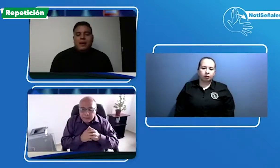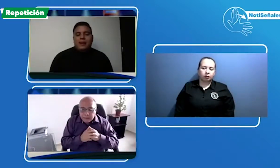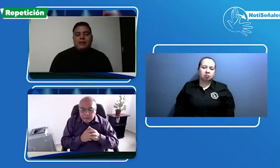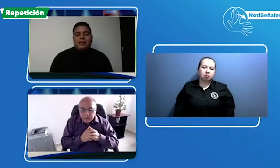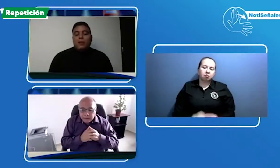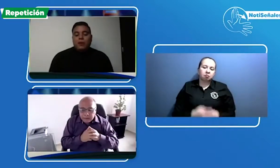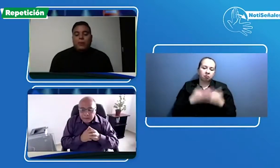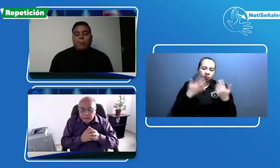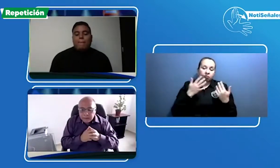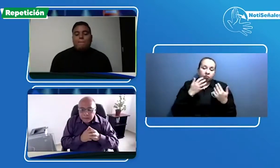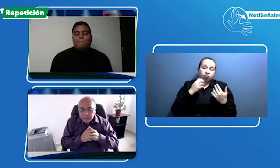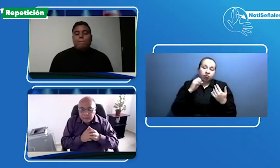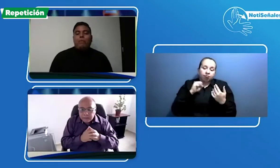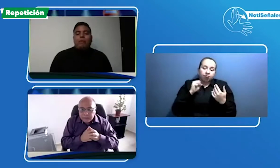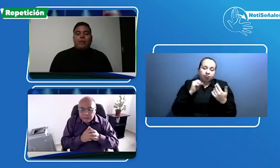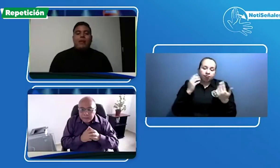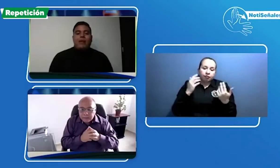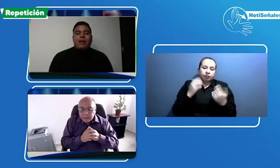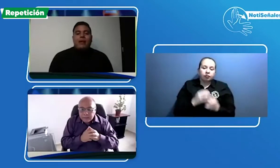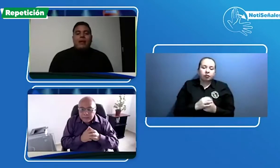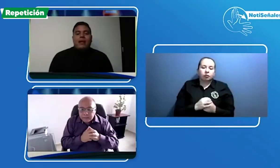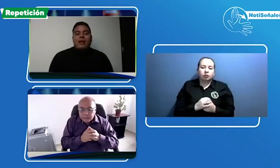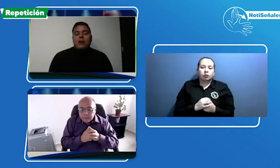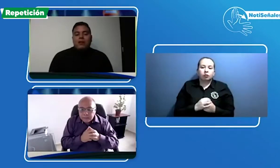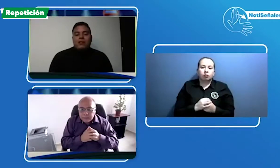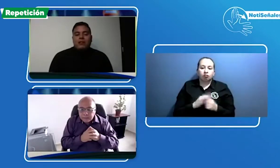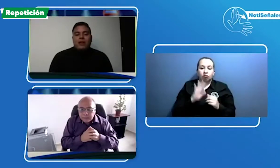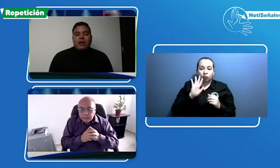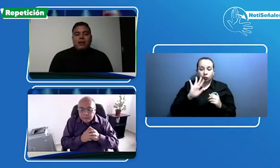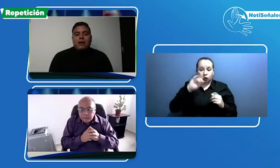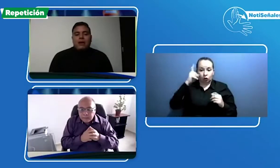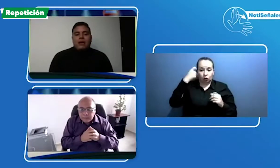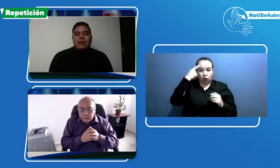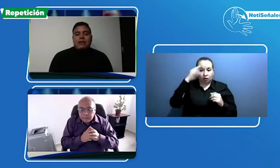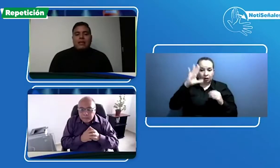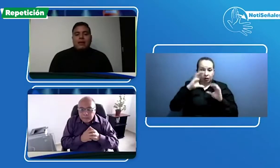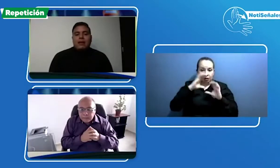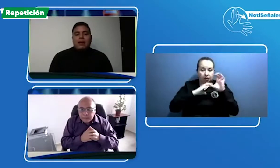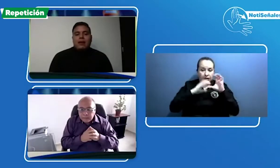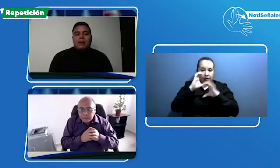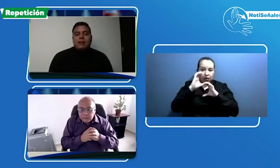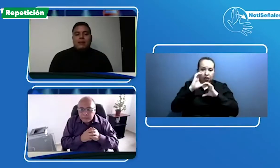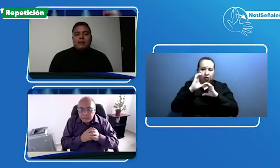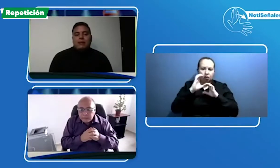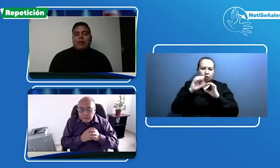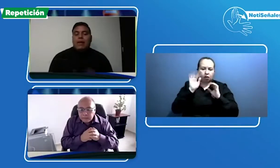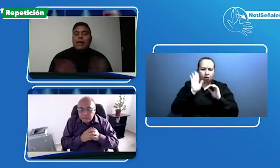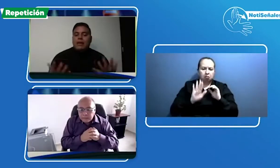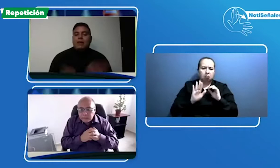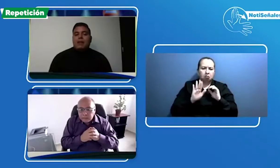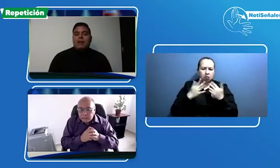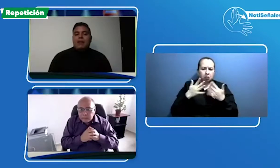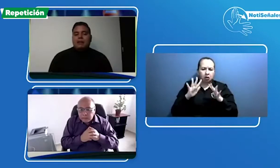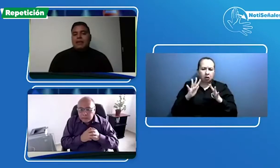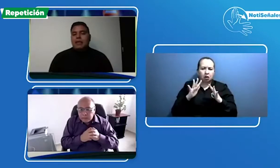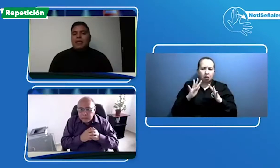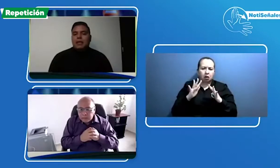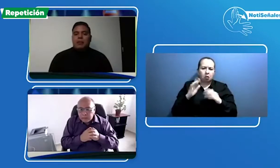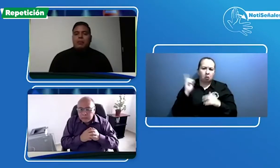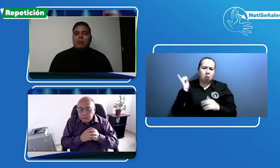Sí, bueno la gobernación del Cauca lleva relativamente